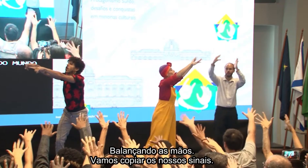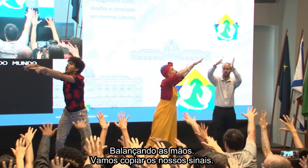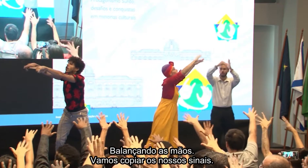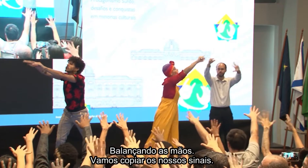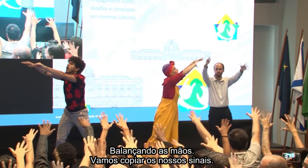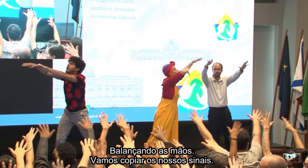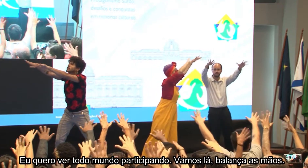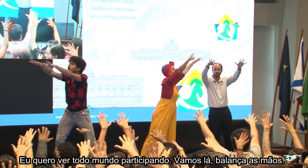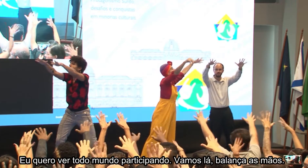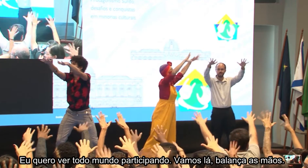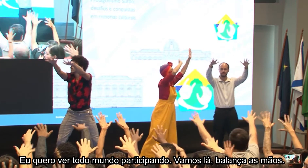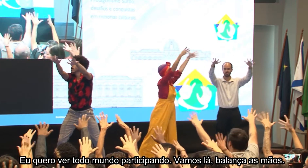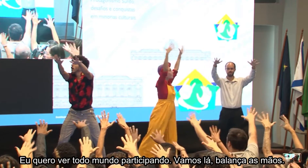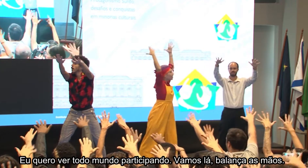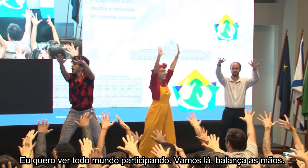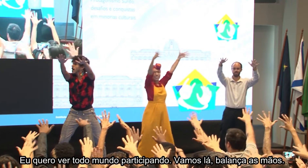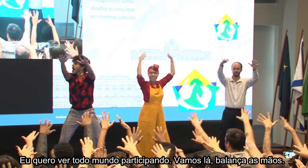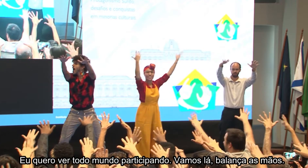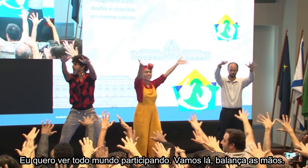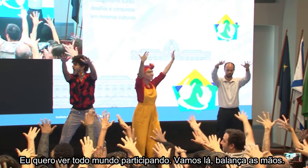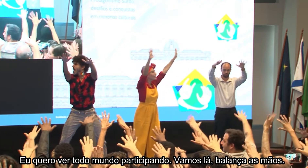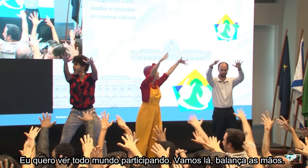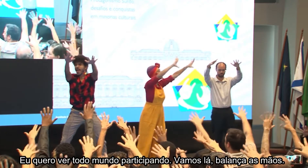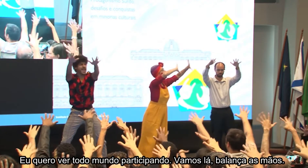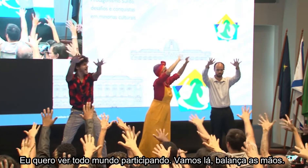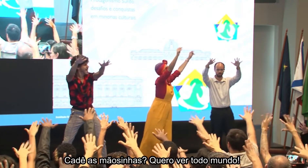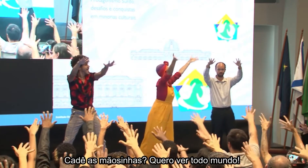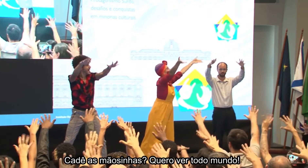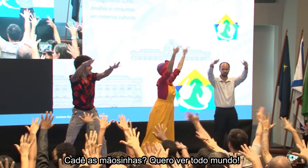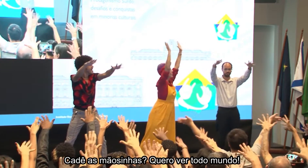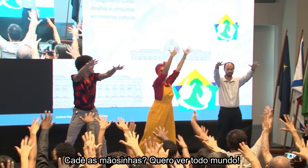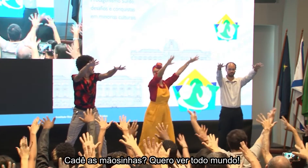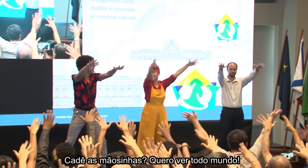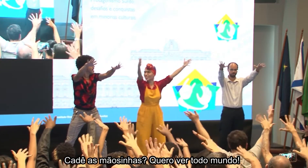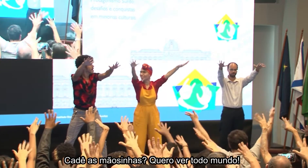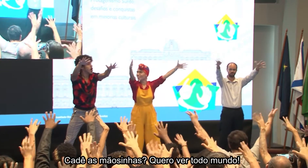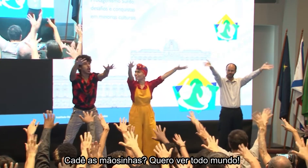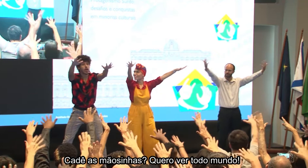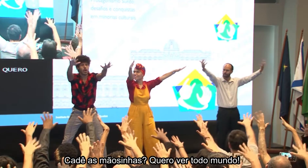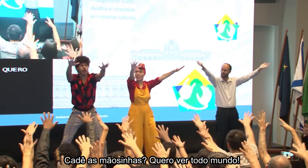nossos sinais. Eu quero ver todo mundo participando. Vamos lá, balança as mãos. Cadê as mãozinhas? Quero ver todo mundo.